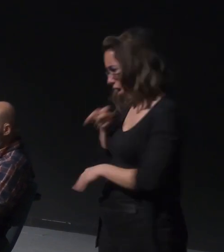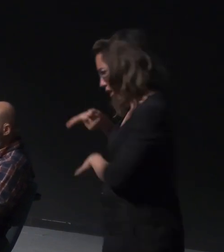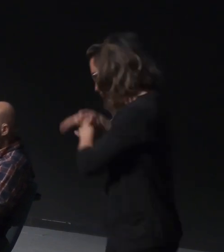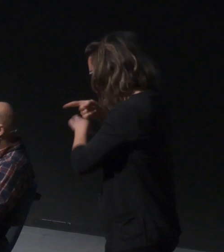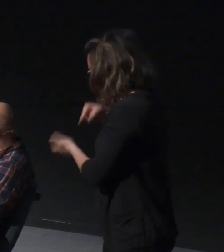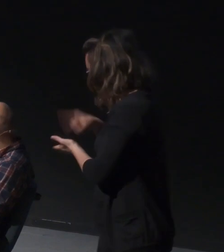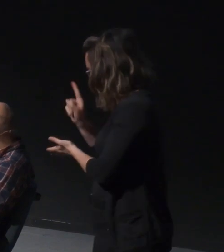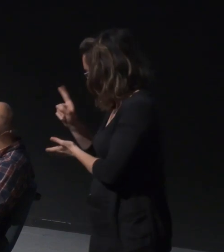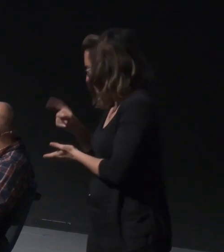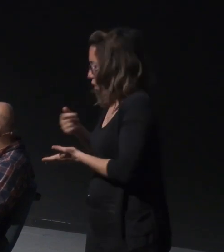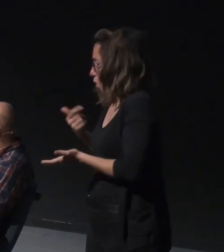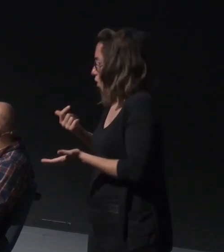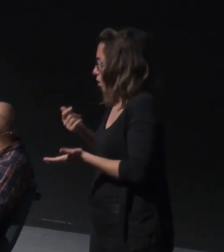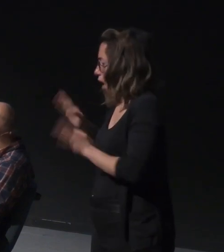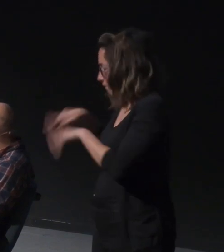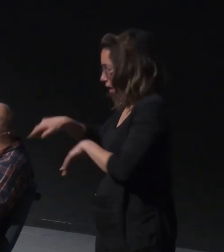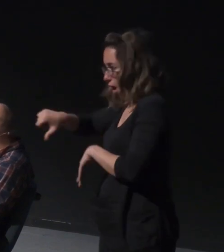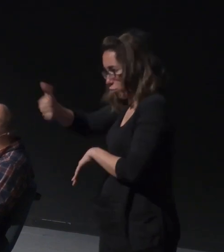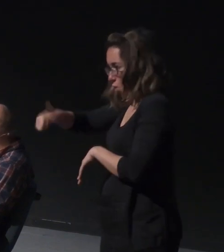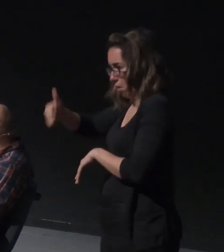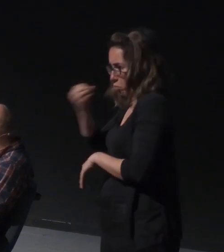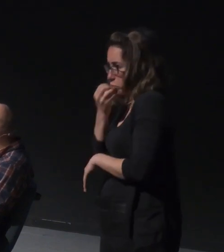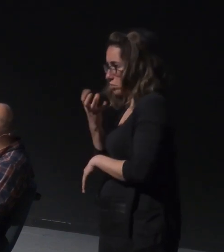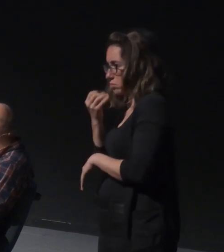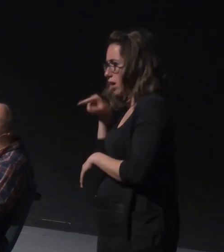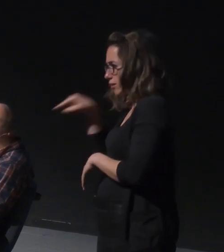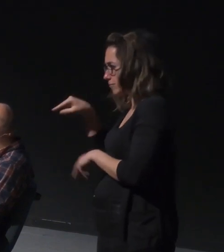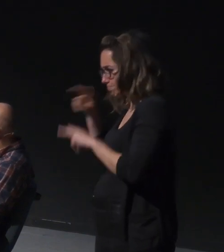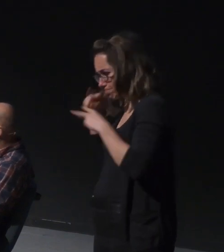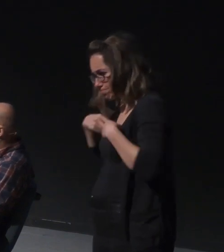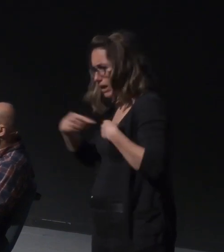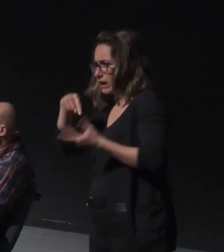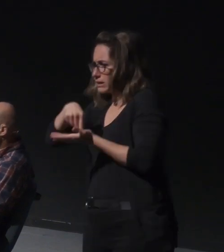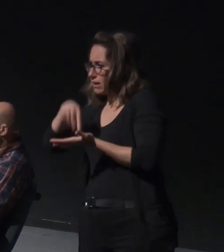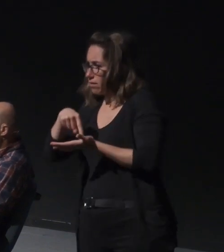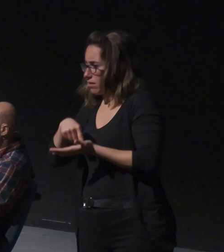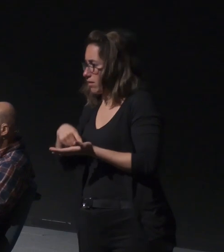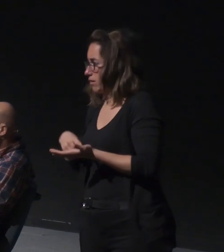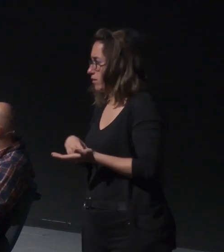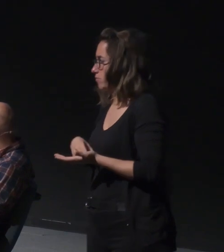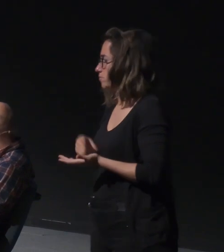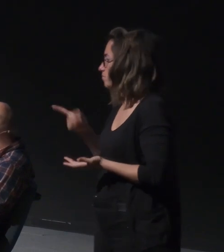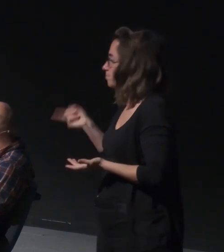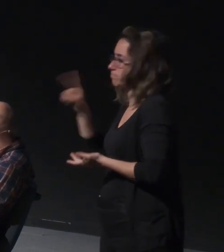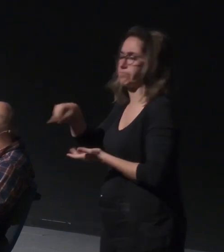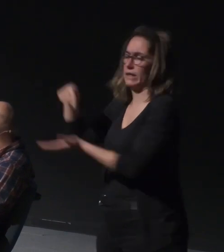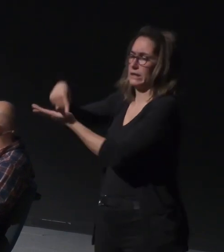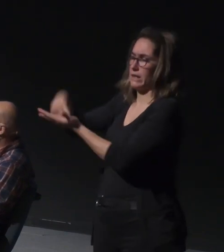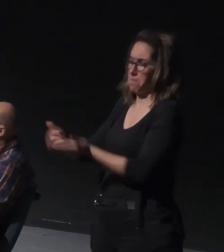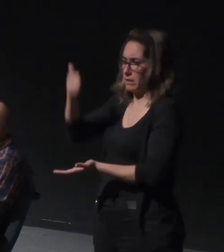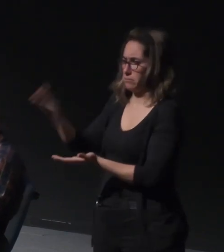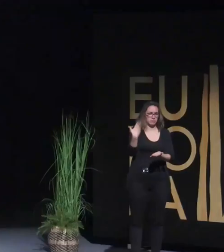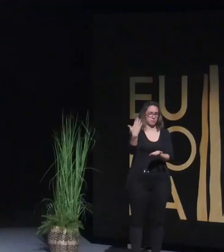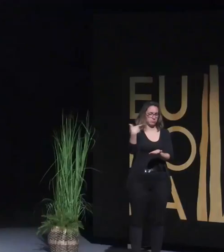Aprobado, todo buenas notas. Dile que no es entiende. Ella la que... Exígele más. De hecho, castígale si no es llega Es ella la que más. Lo hace.